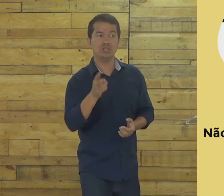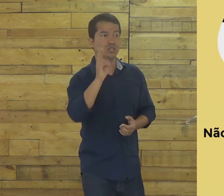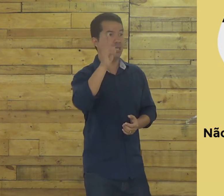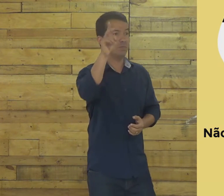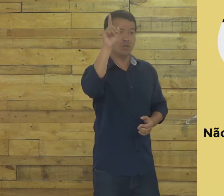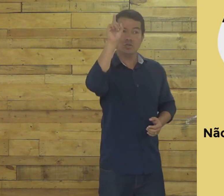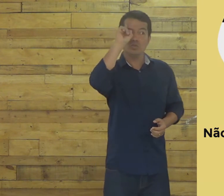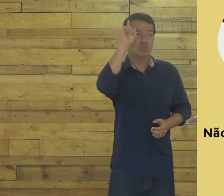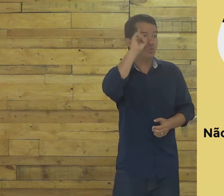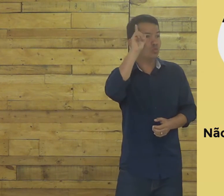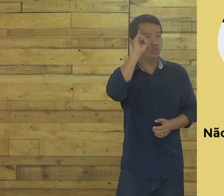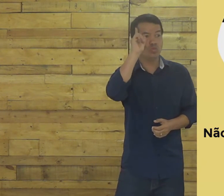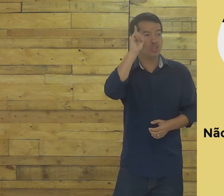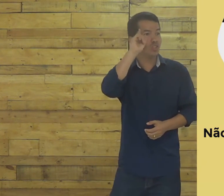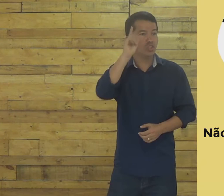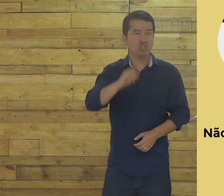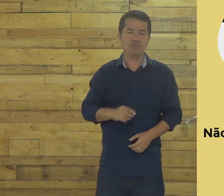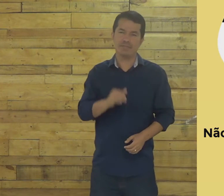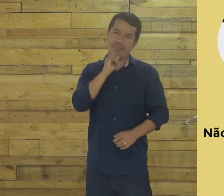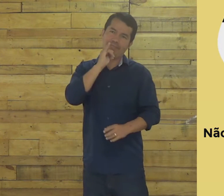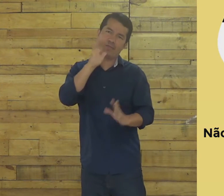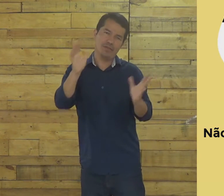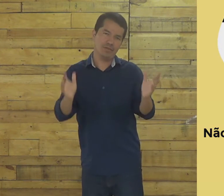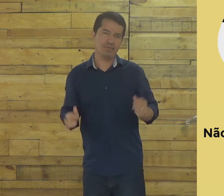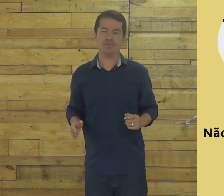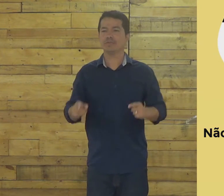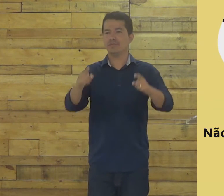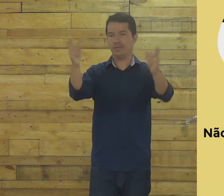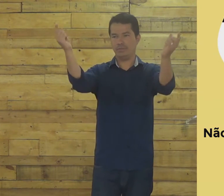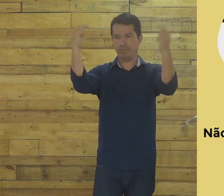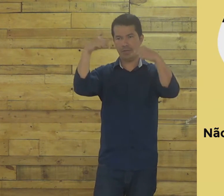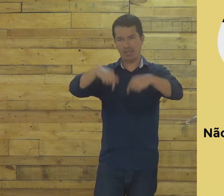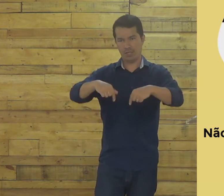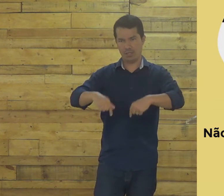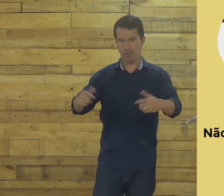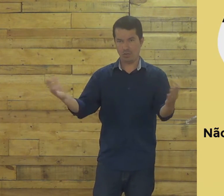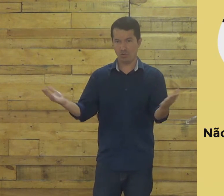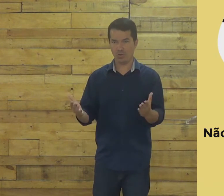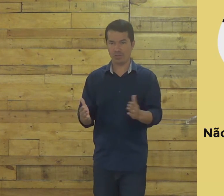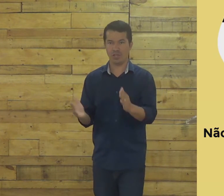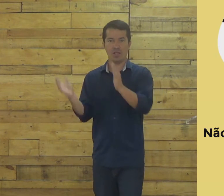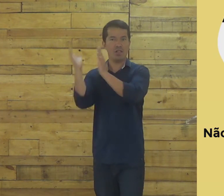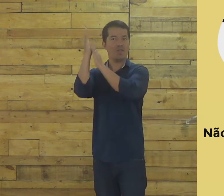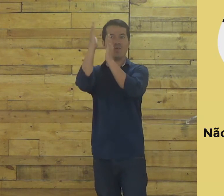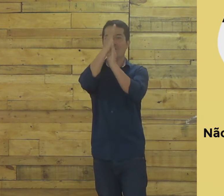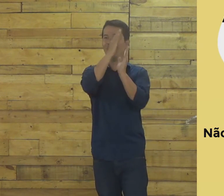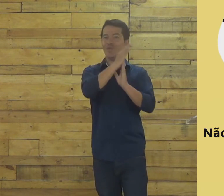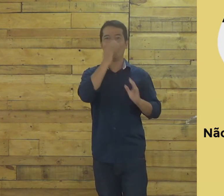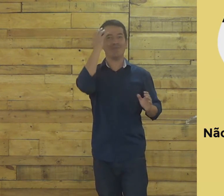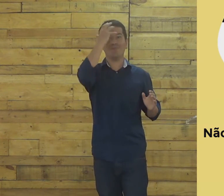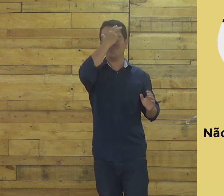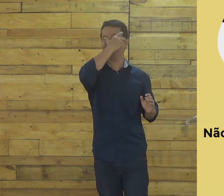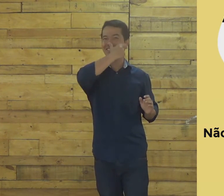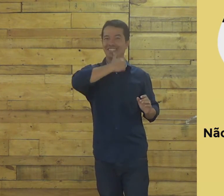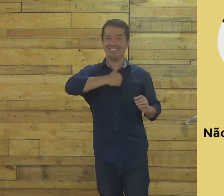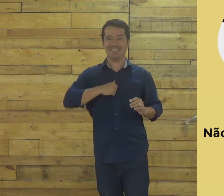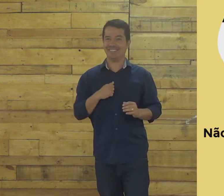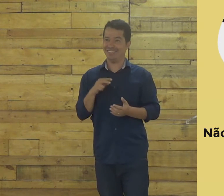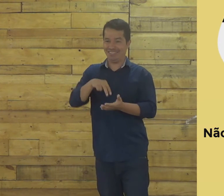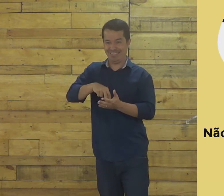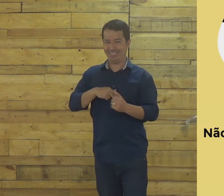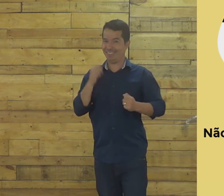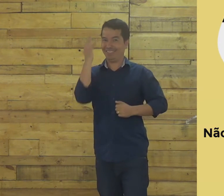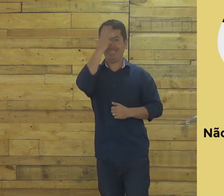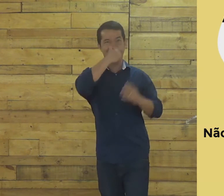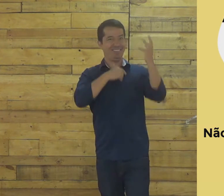Queimando, ardendo. Todos os dias. Por exemplo, você veio aqui hoje para o culto. Que